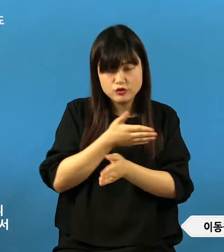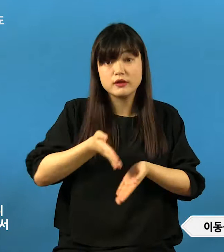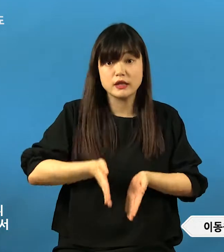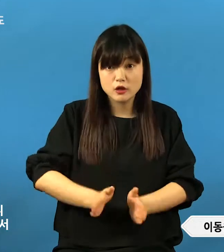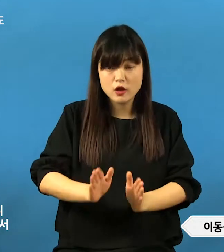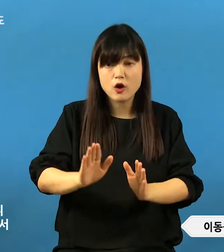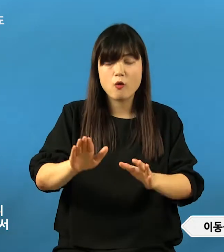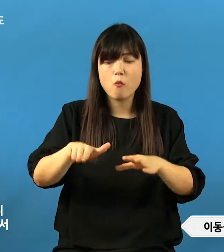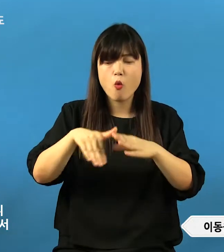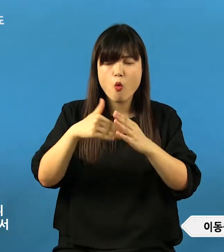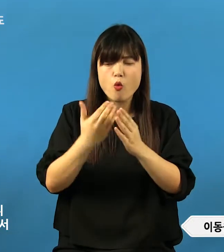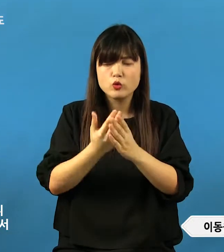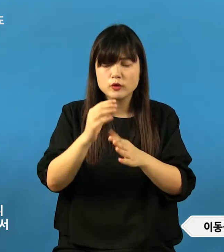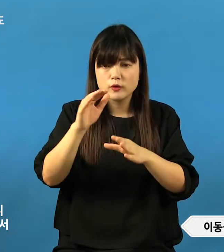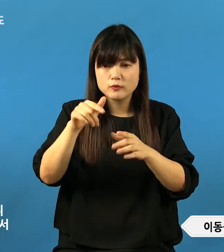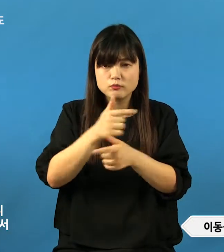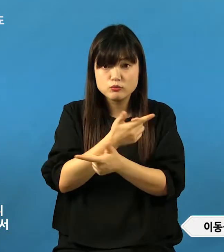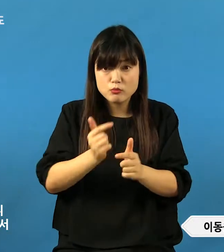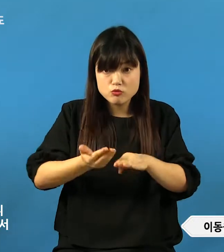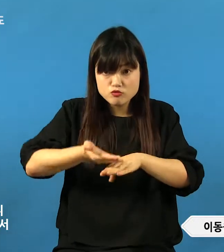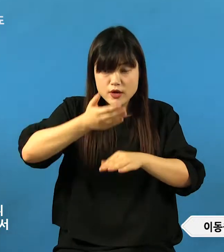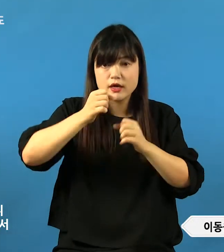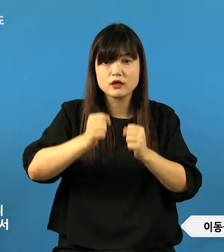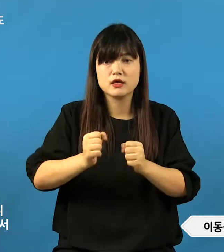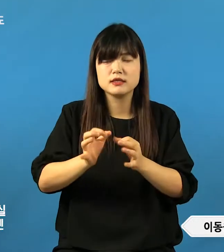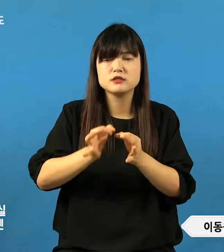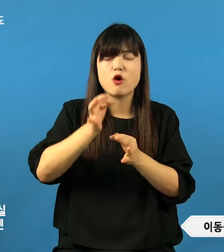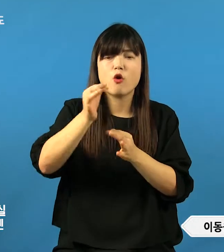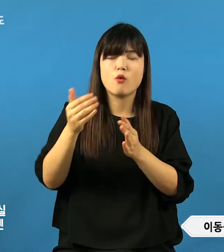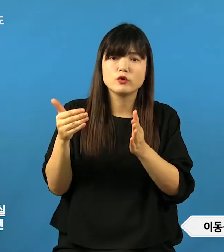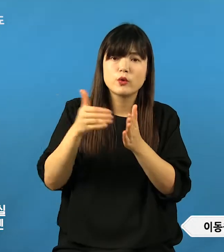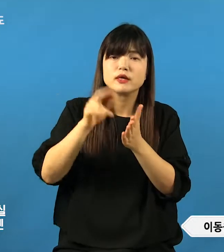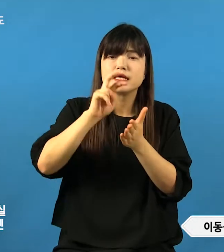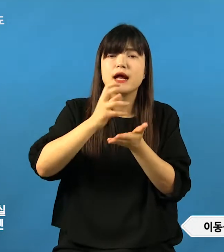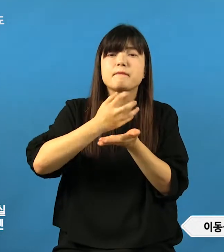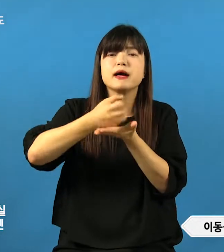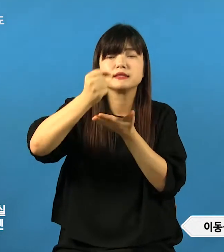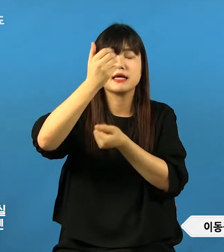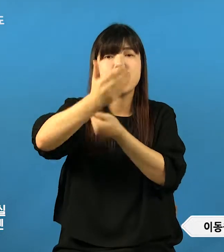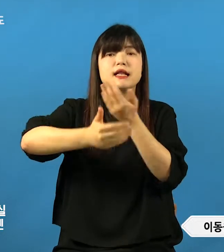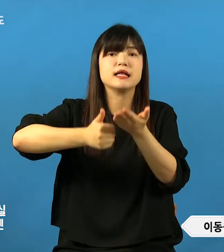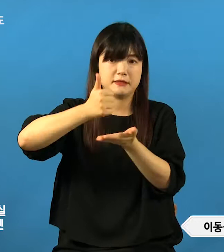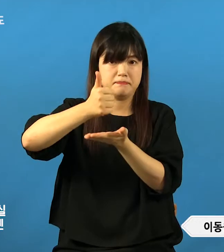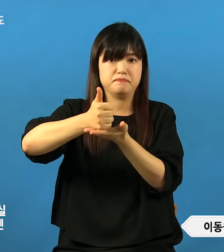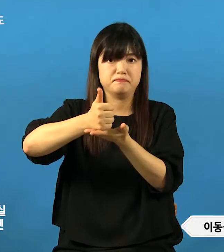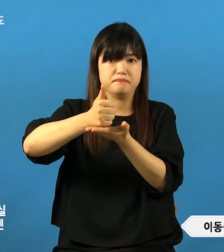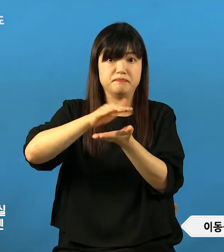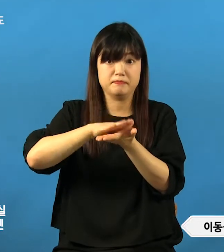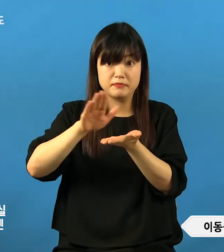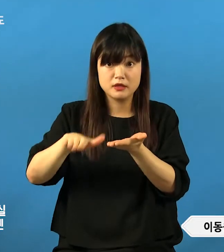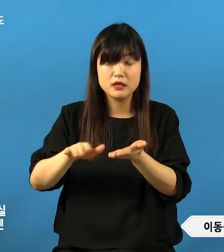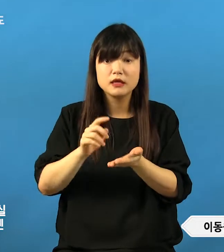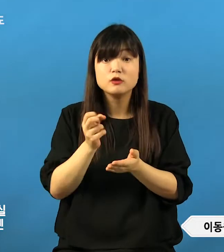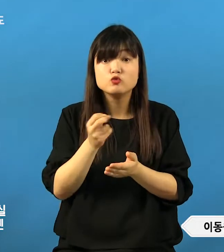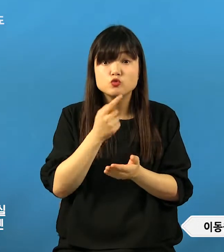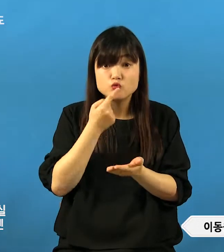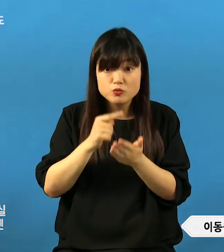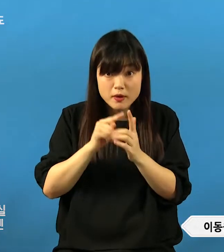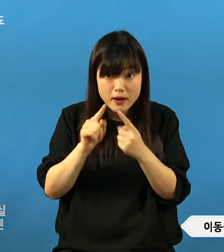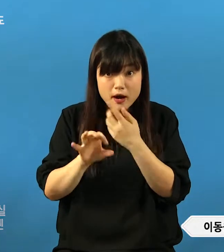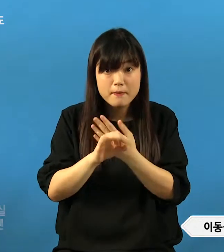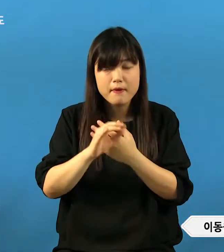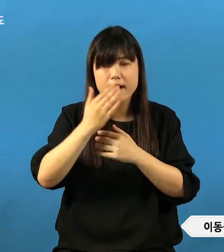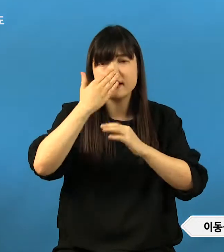나셨으니 그는 만물 위에 계셔서 세세의 찬양을 받으실 하나님이시니라. 다시 말하면